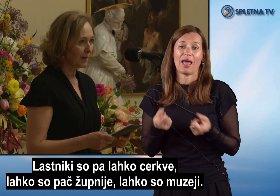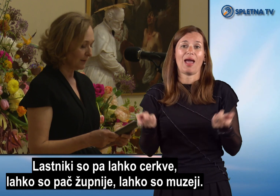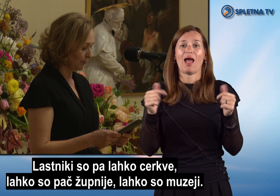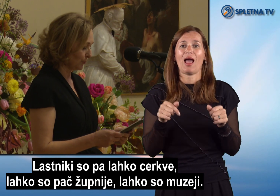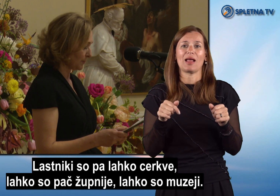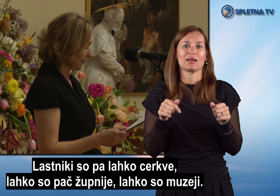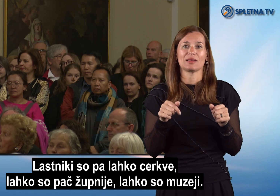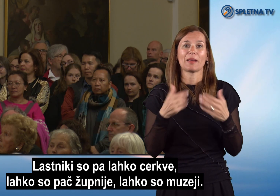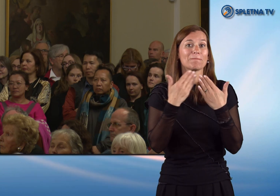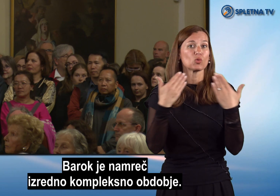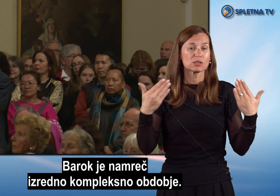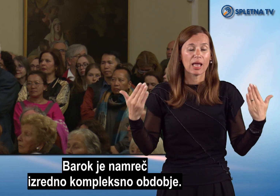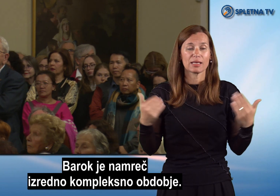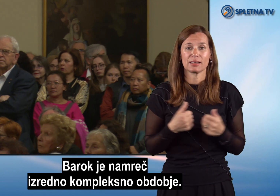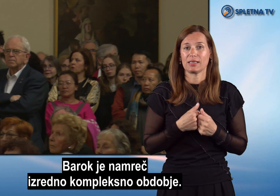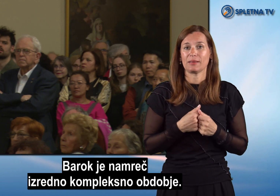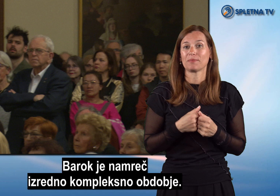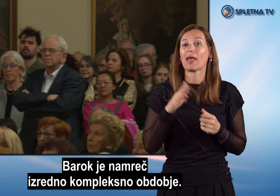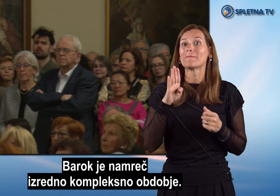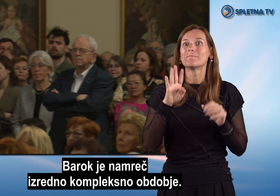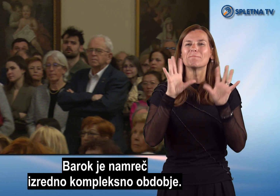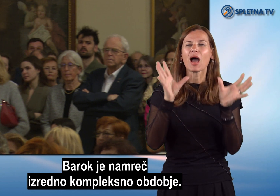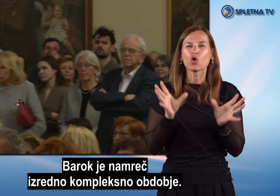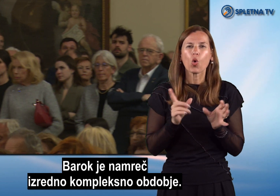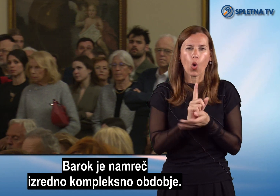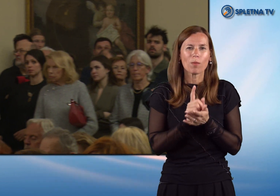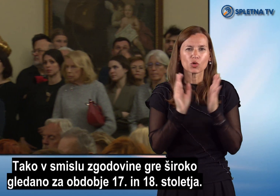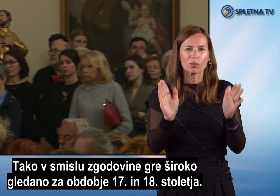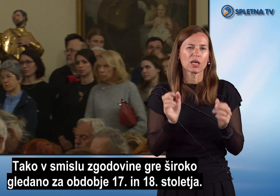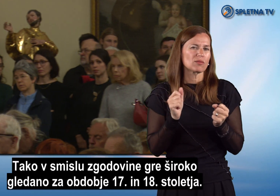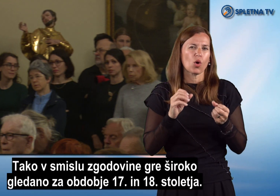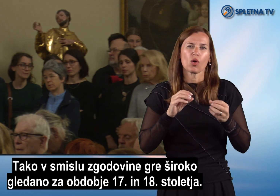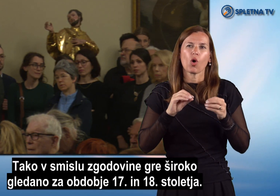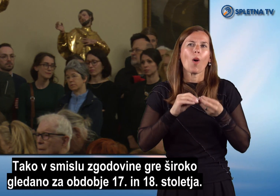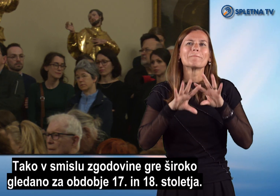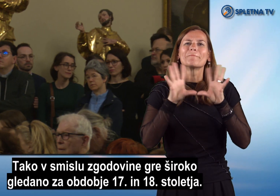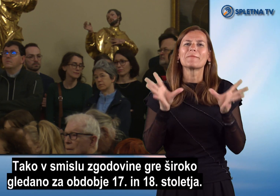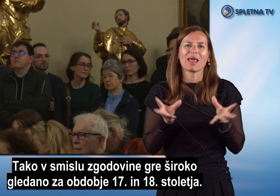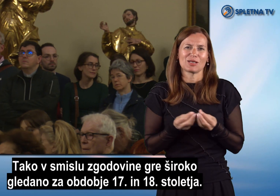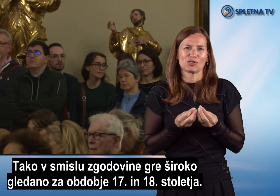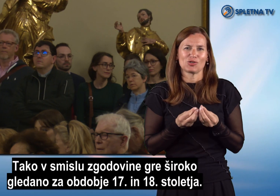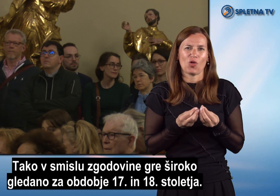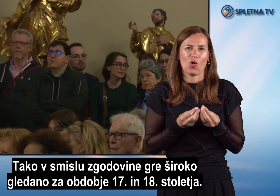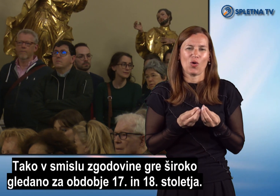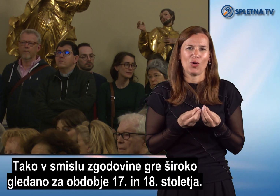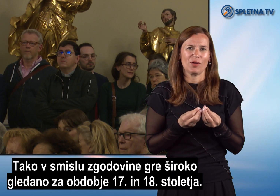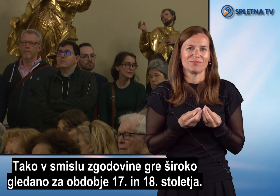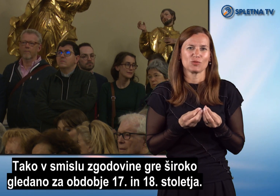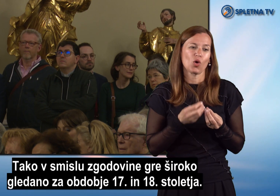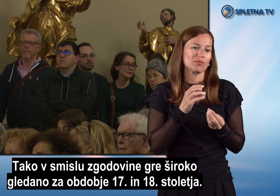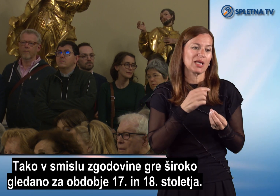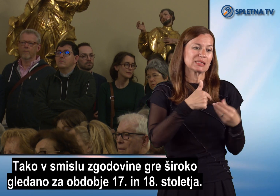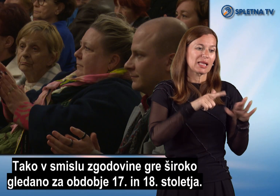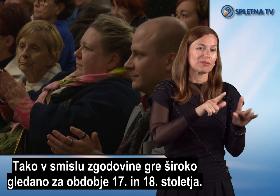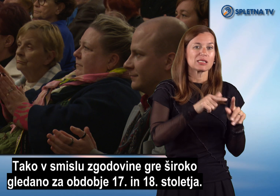so muzeji. Barok je namreč izredno kompleksno obdobje, tako v smislu zgodovine, gre v bistvu široko gledano za